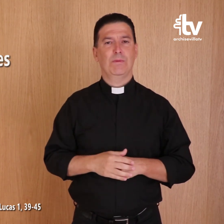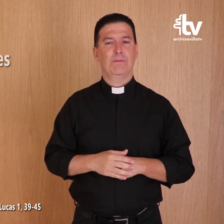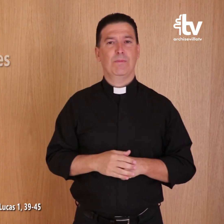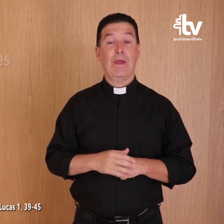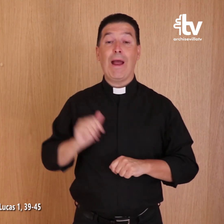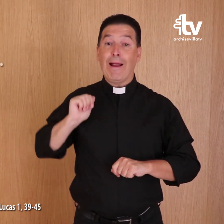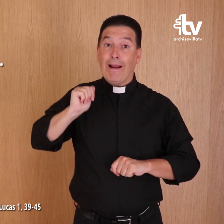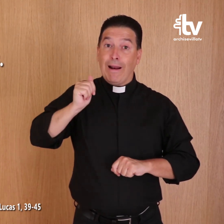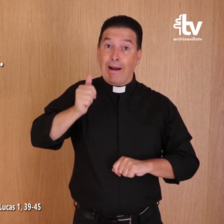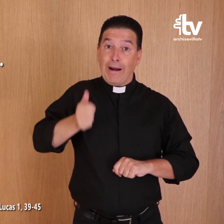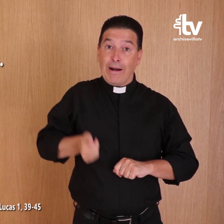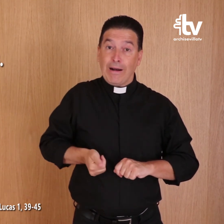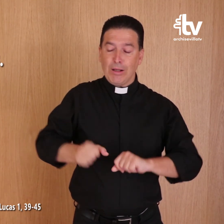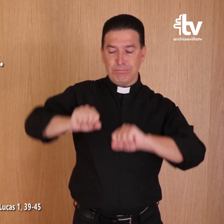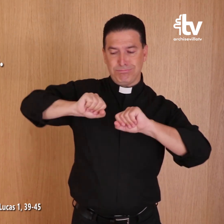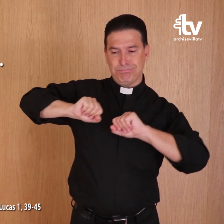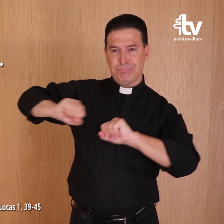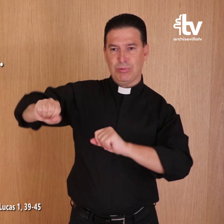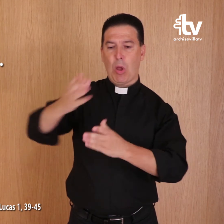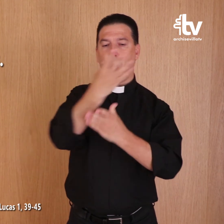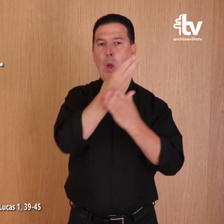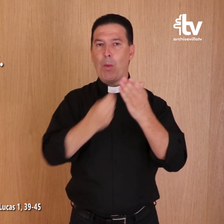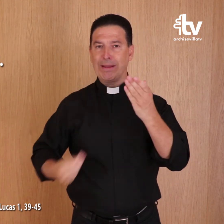y a los ricos los despide vacíos.